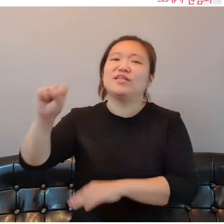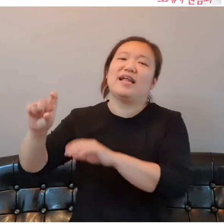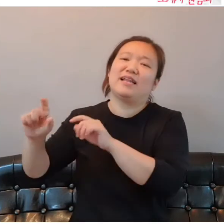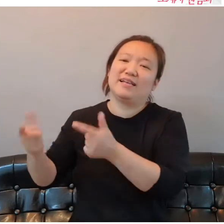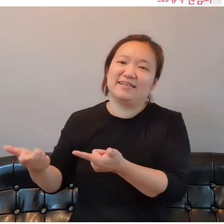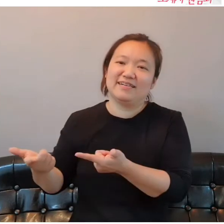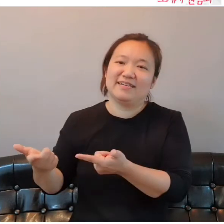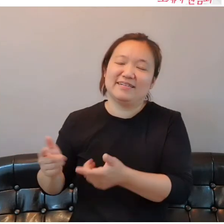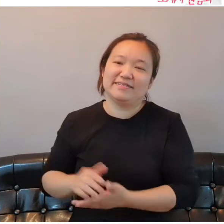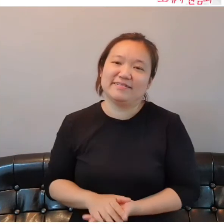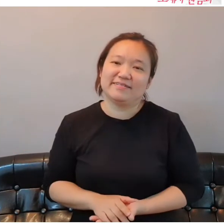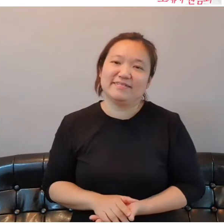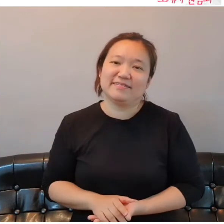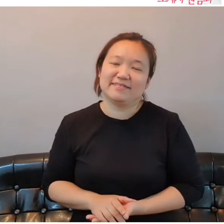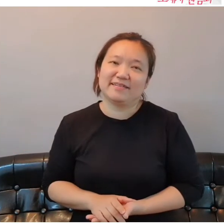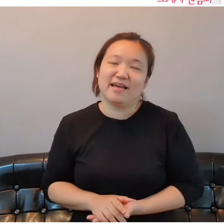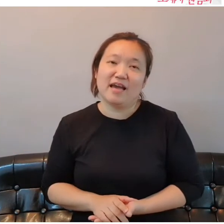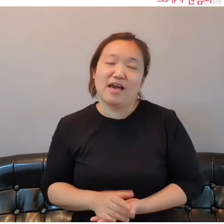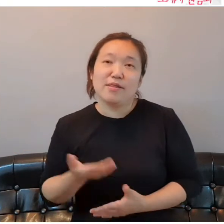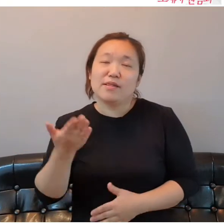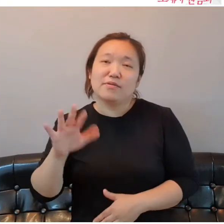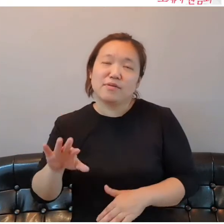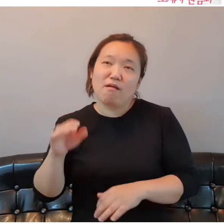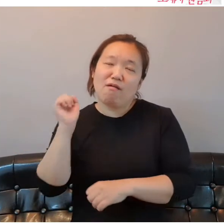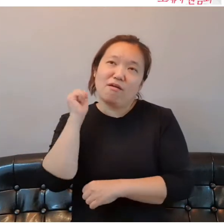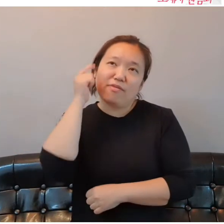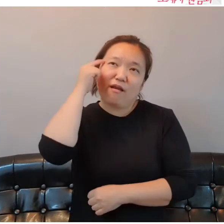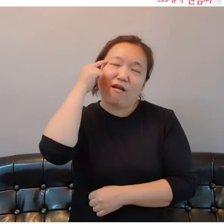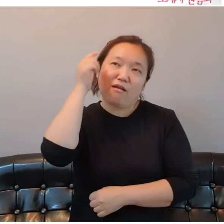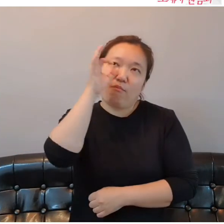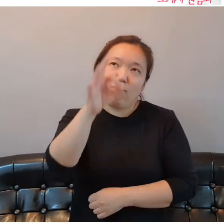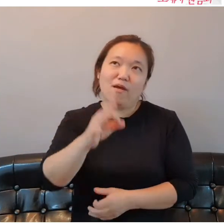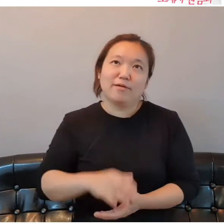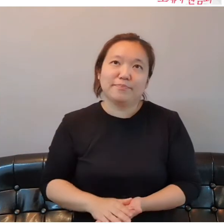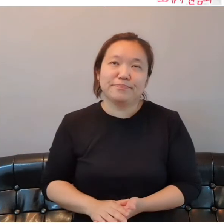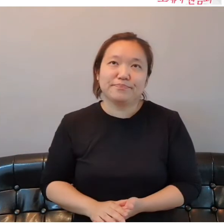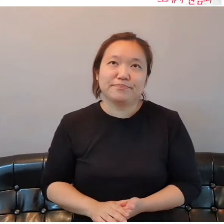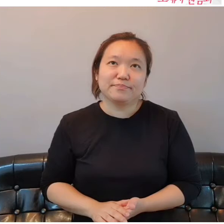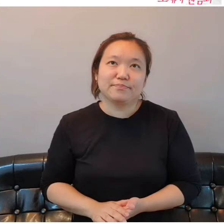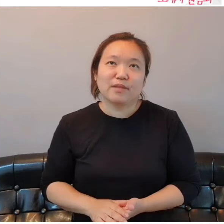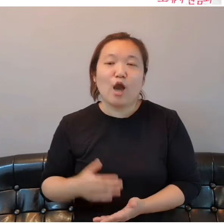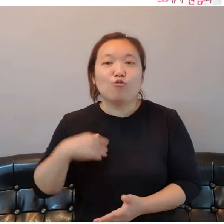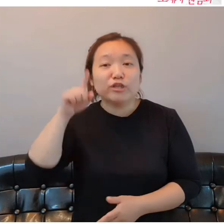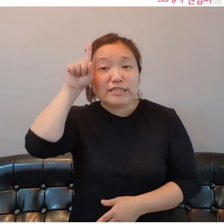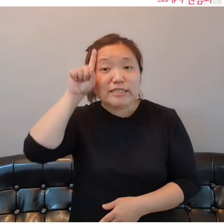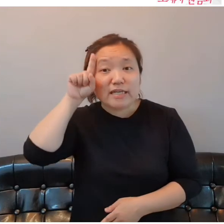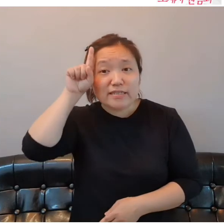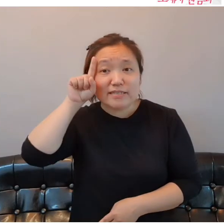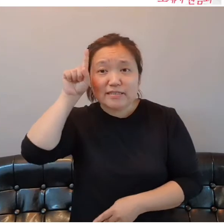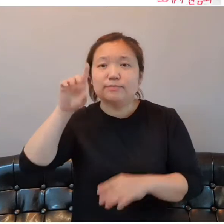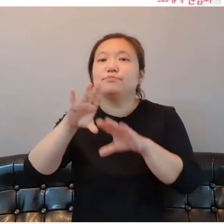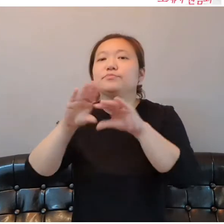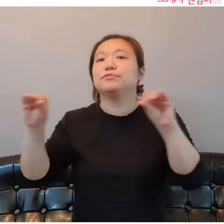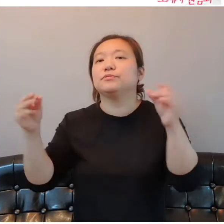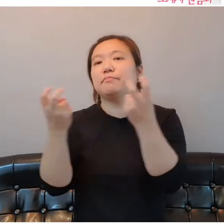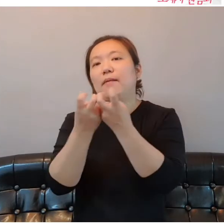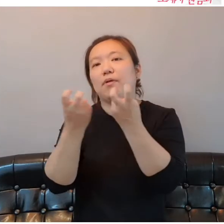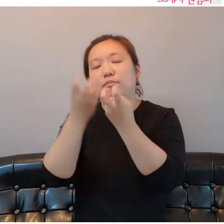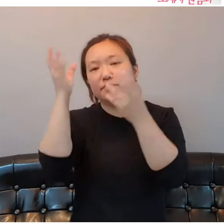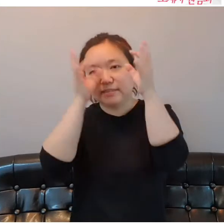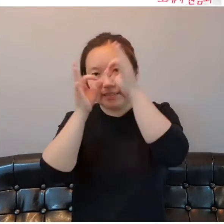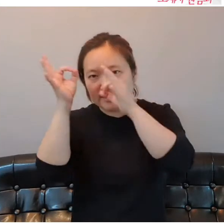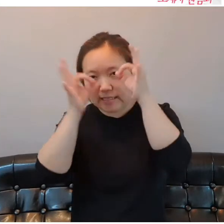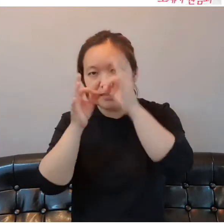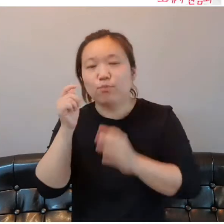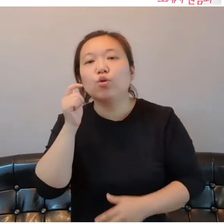와서 회상해보니 스트레스를 해소할 마땅한 방법을 찾지 못해 물건으로 해소하려 했고 순전히